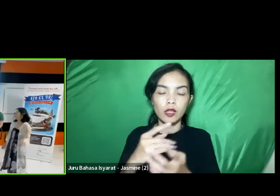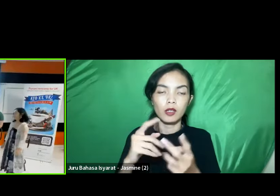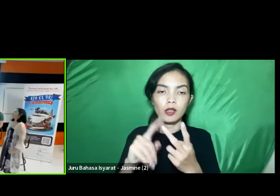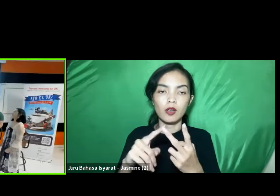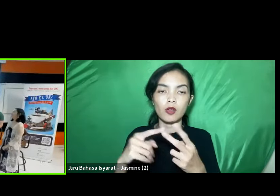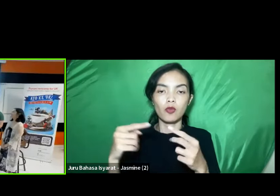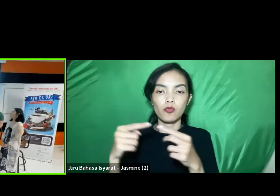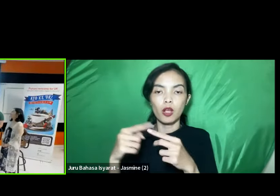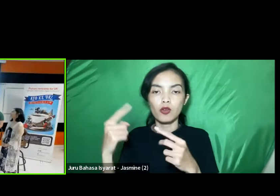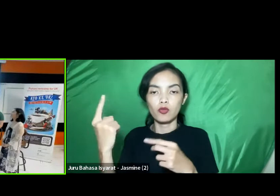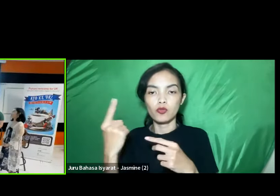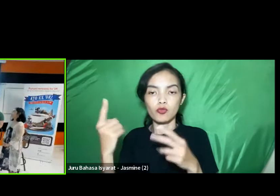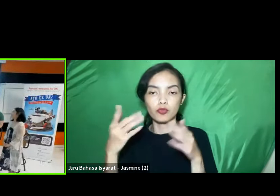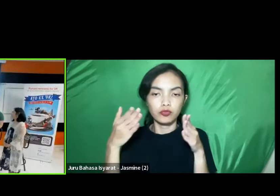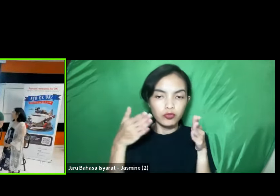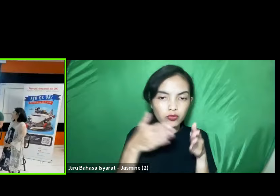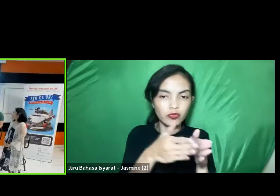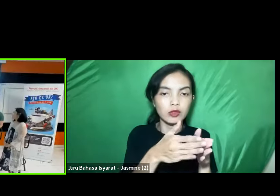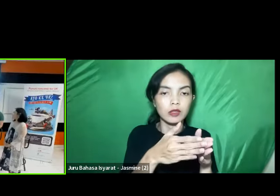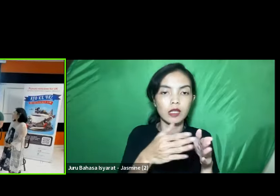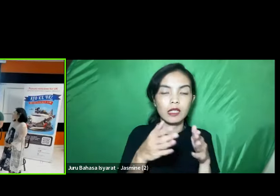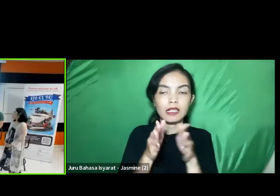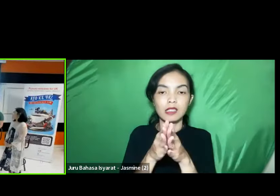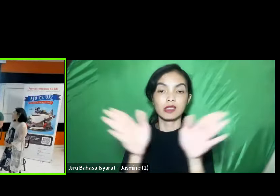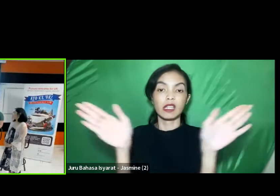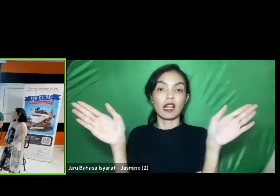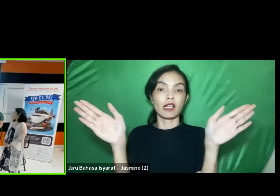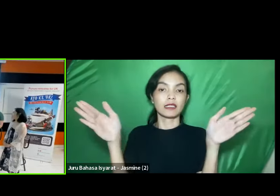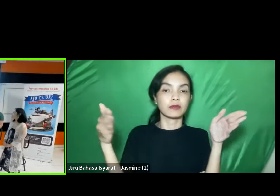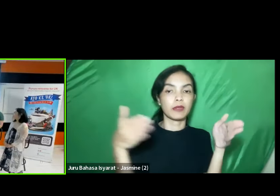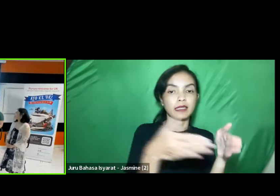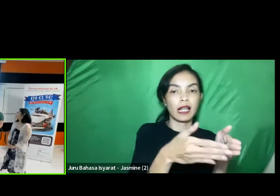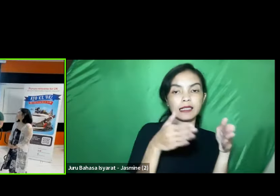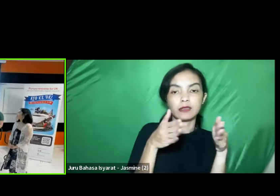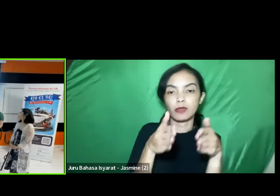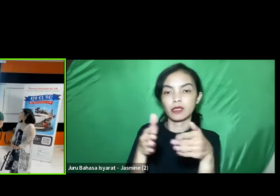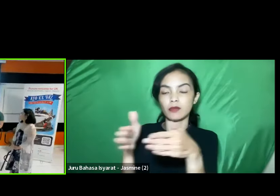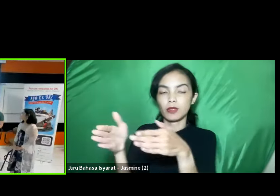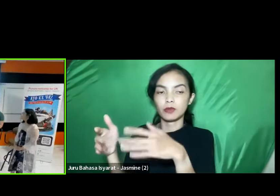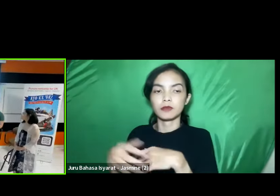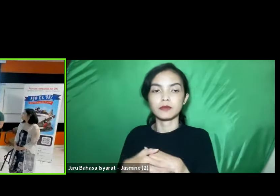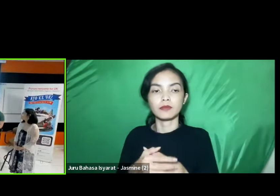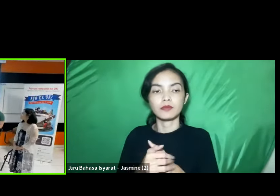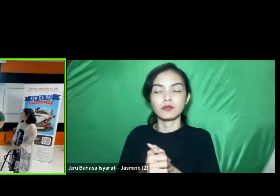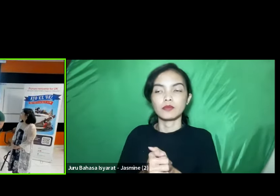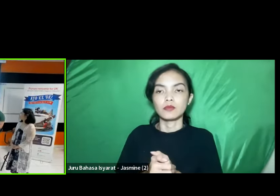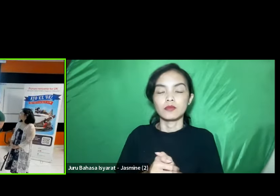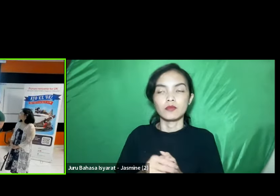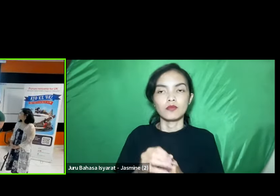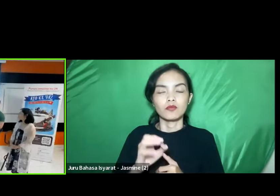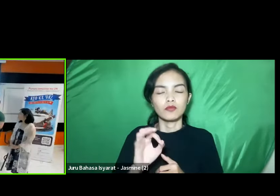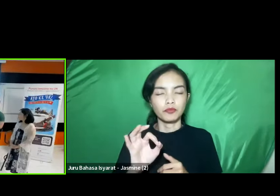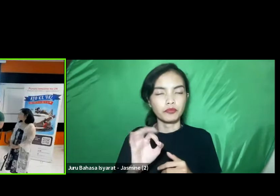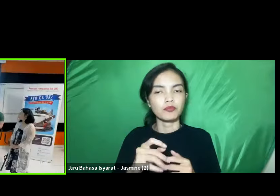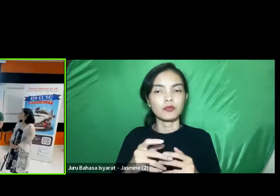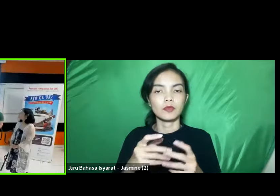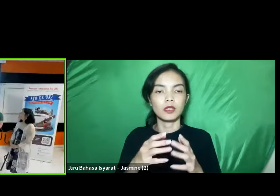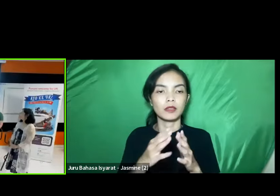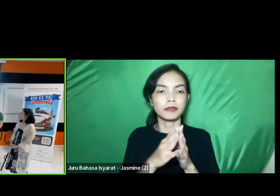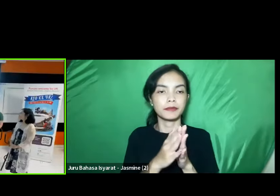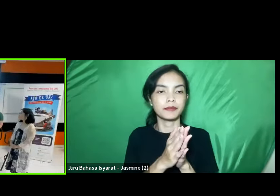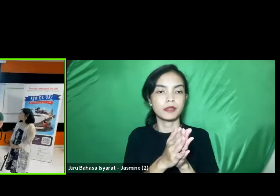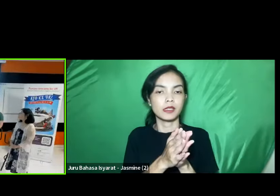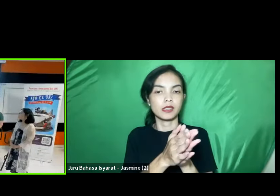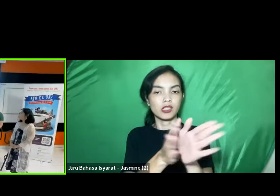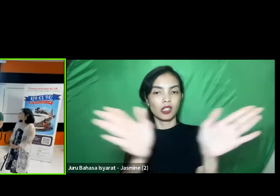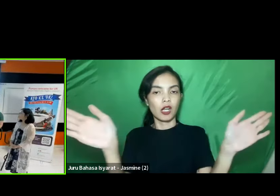generalal Oke teman-teman saya kayaknya pernah lihat ada buku judulnya general R perah